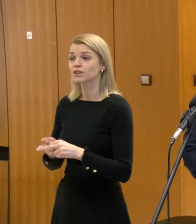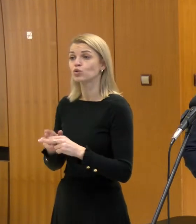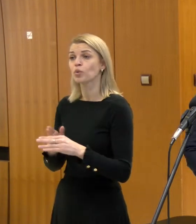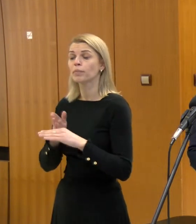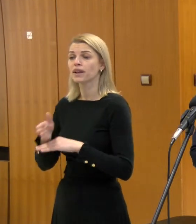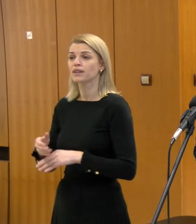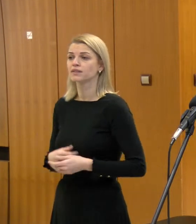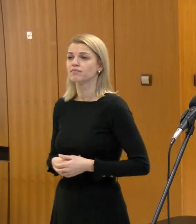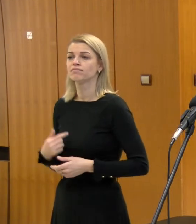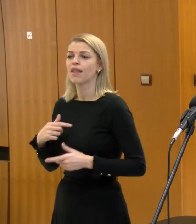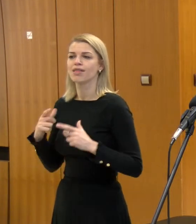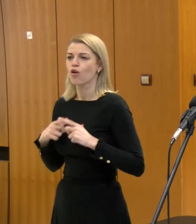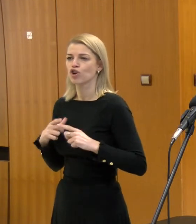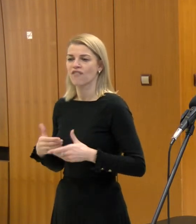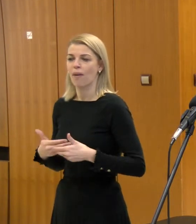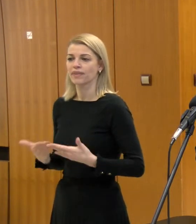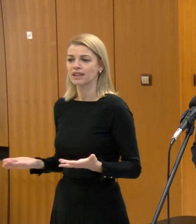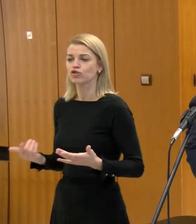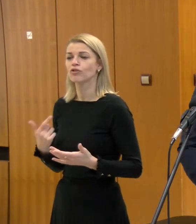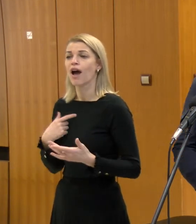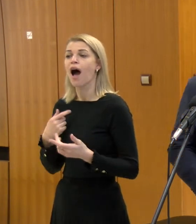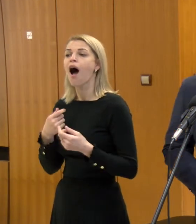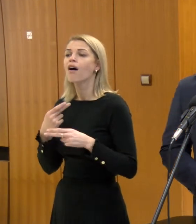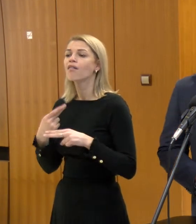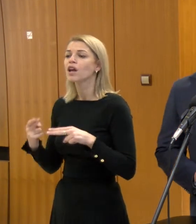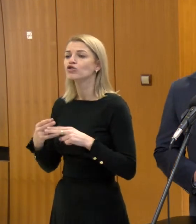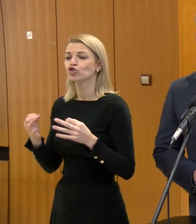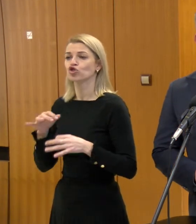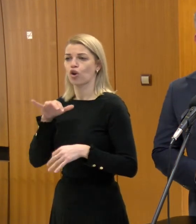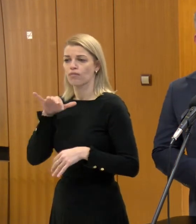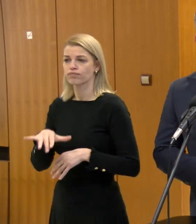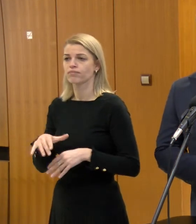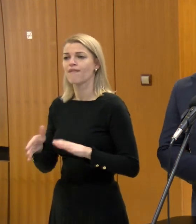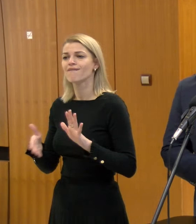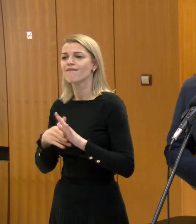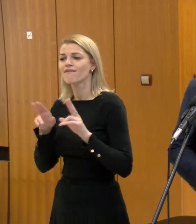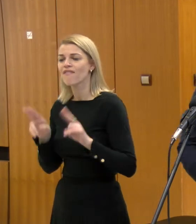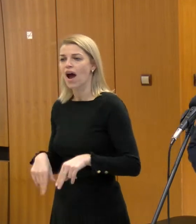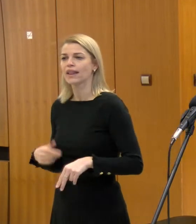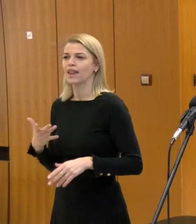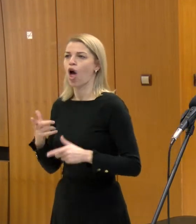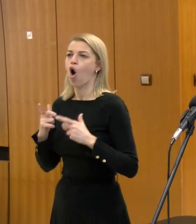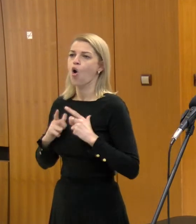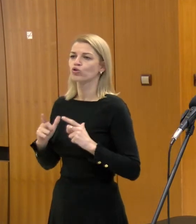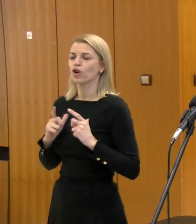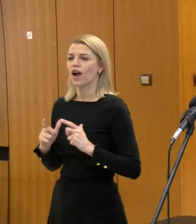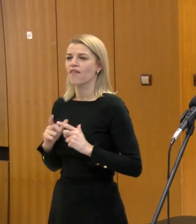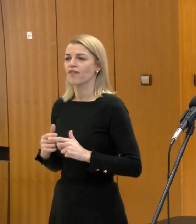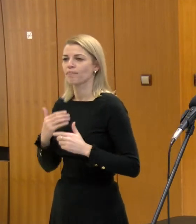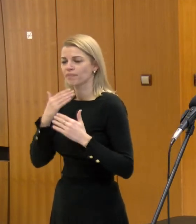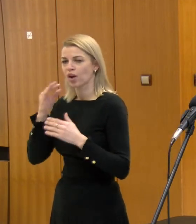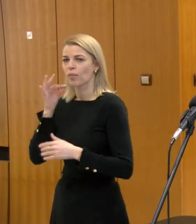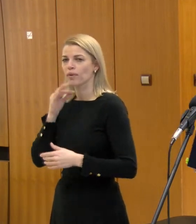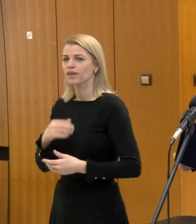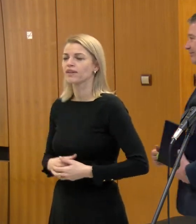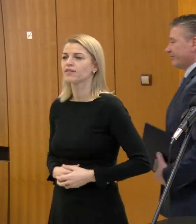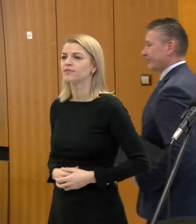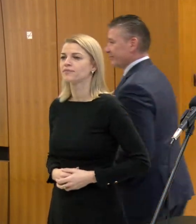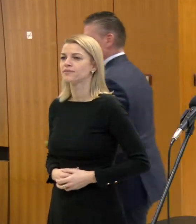Ja neočakávam nič. Ja sa riadím tým, čo je a faktami neočakávam. Ďakujem pekne.